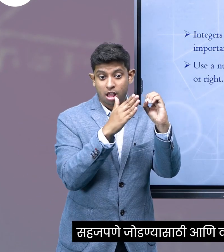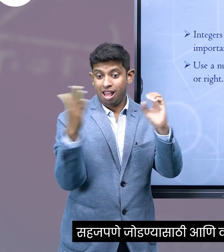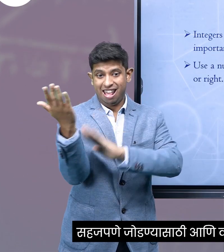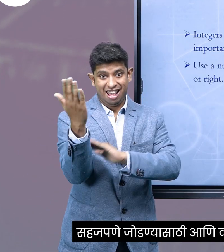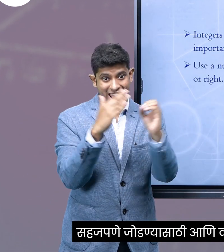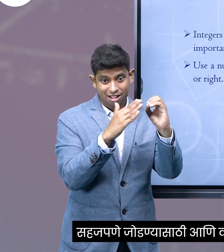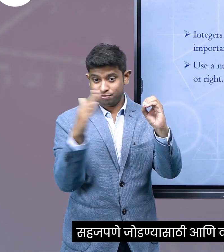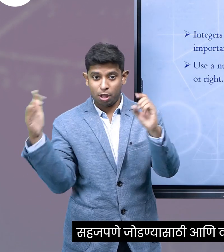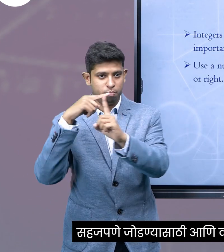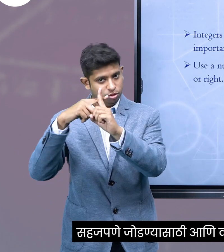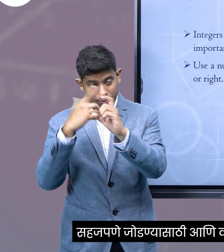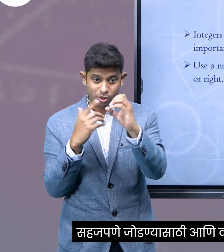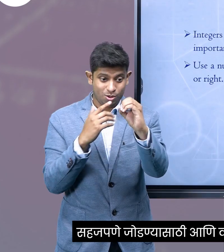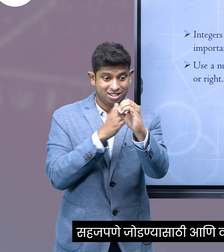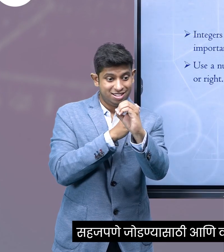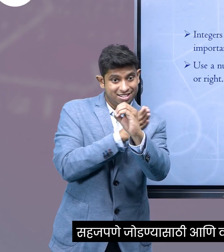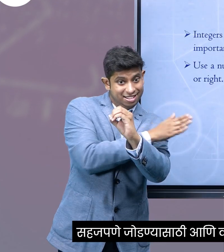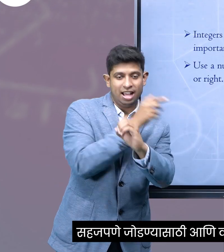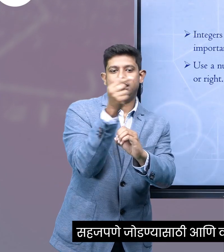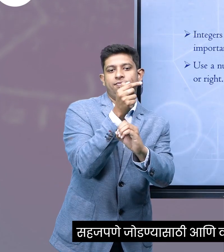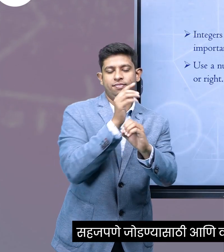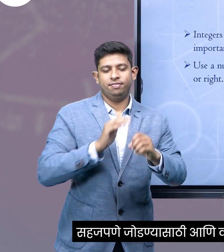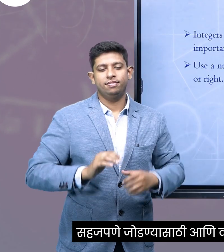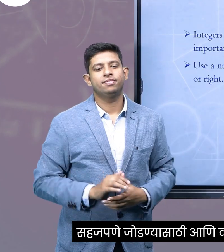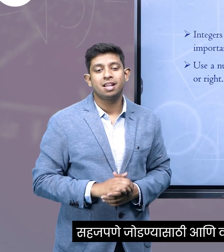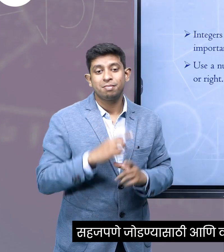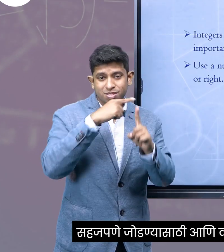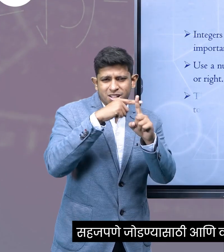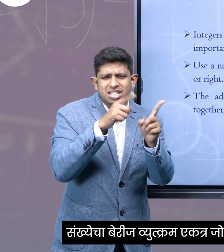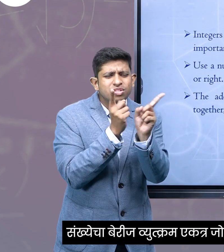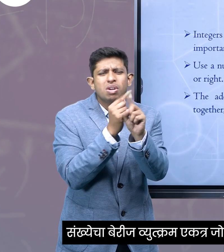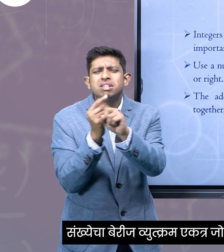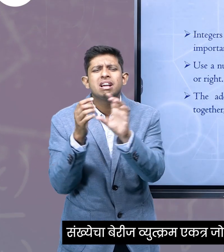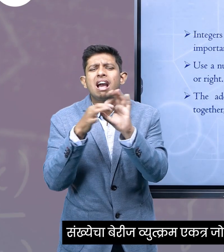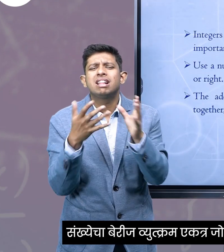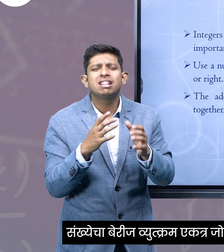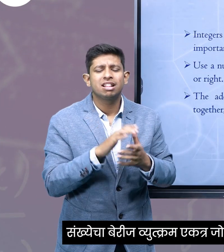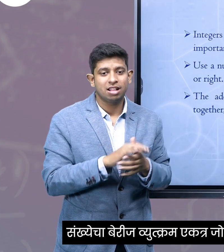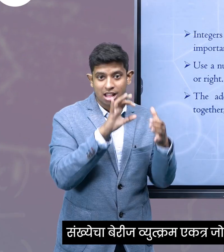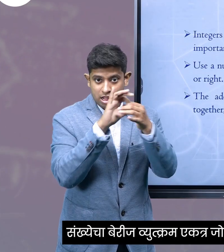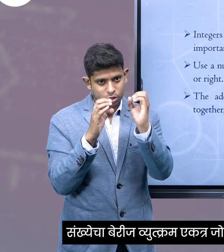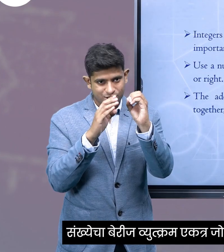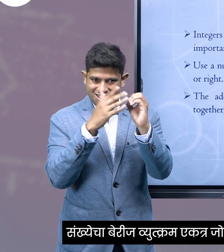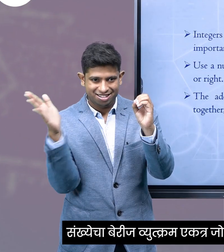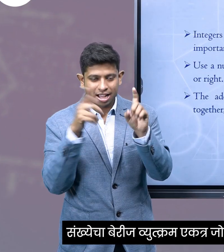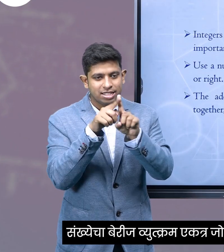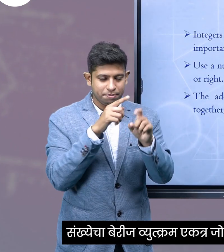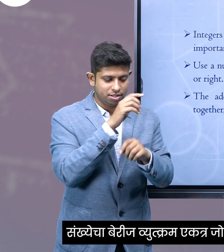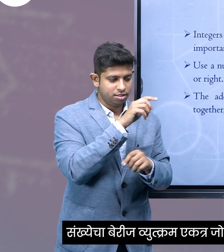सहजपणे जोडण्यासाठी आणि वजा करण्यासाठी संख्यारेषेचा वापर करा. संख्येची बेरीज व्यक्तिक्रम एकत्र जोडल्यास